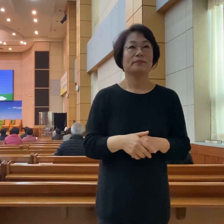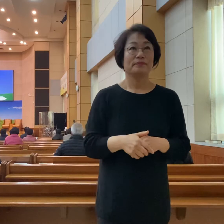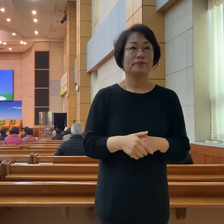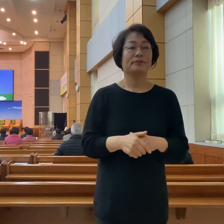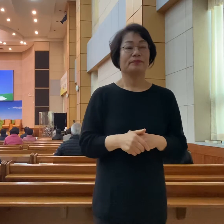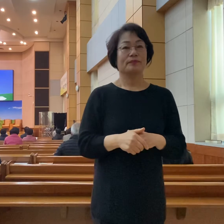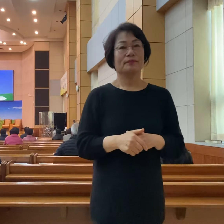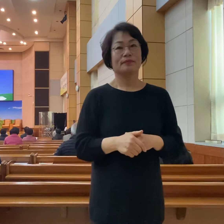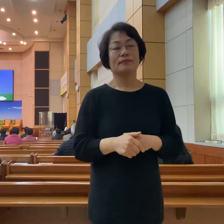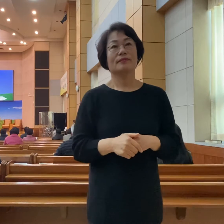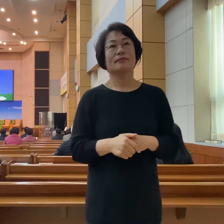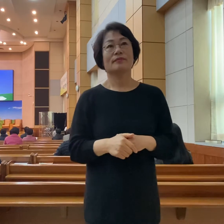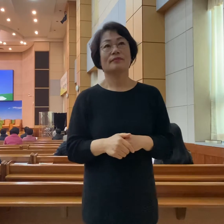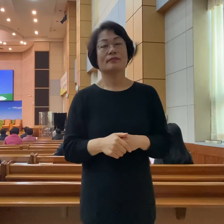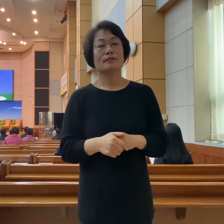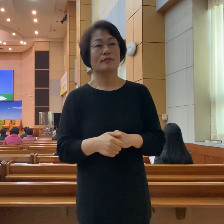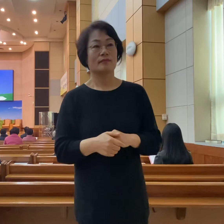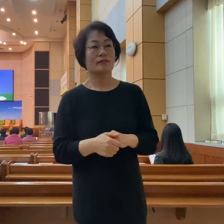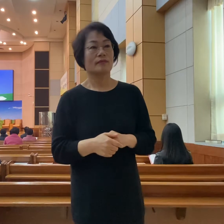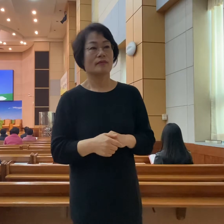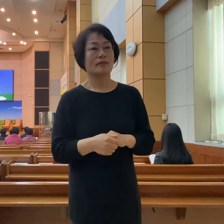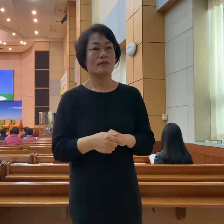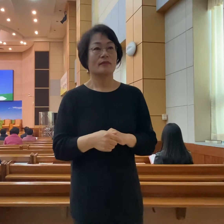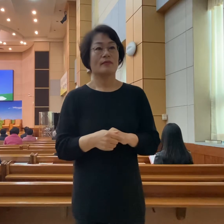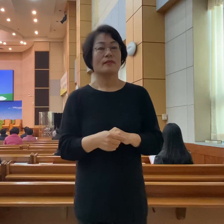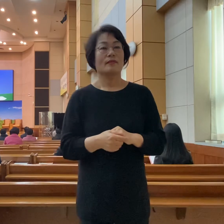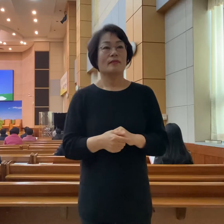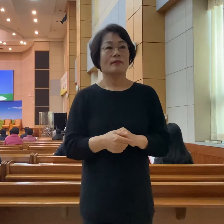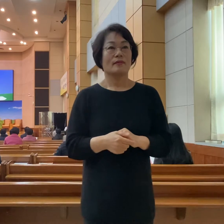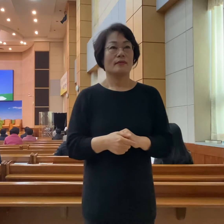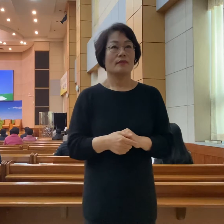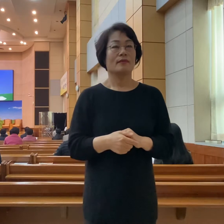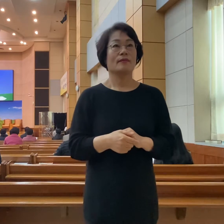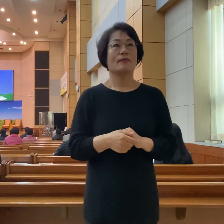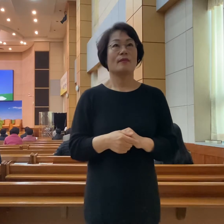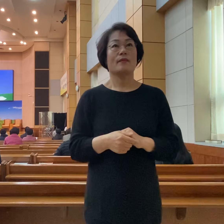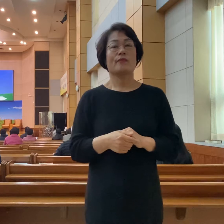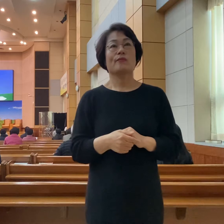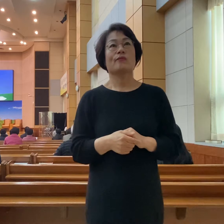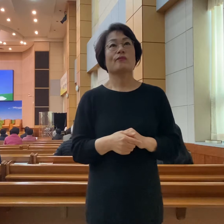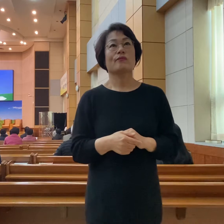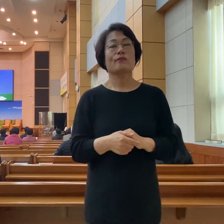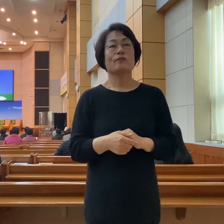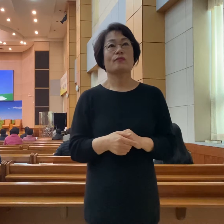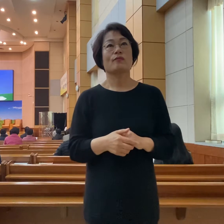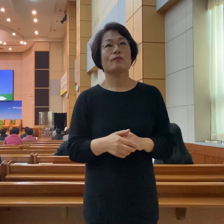우리의 실제 생활에서 잘 경험하고 있지 않습니까?